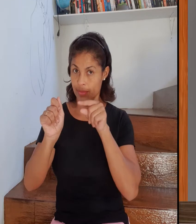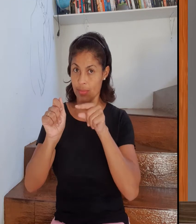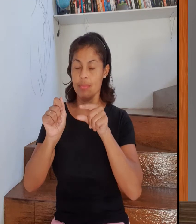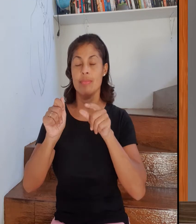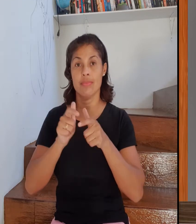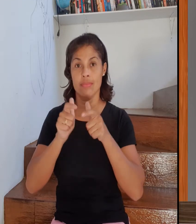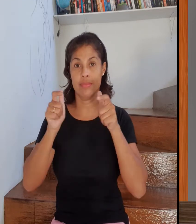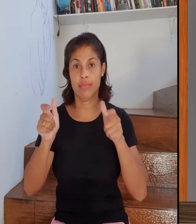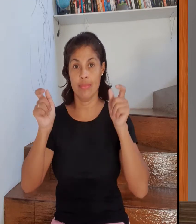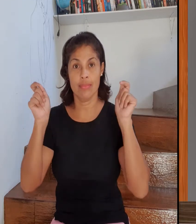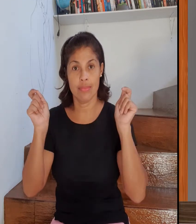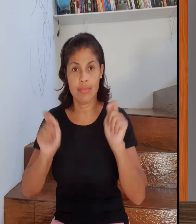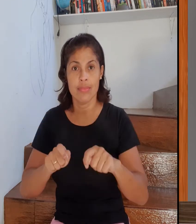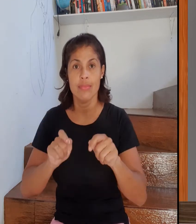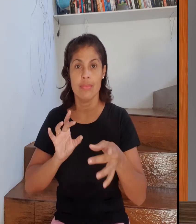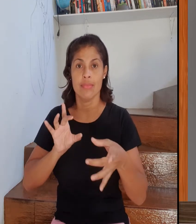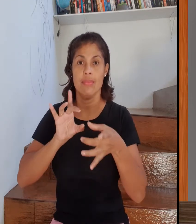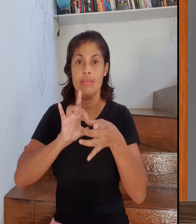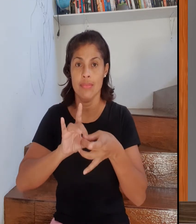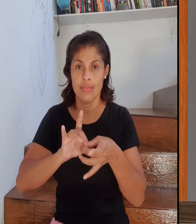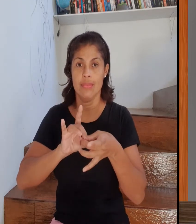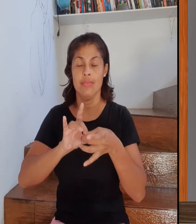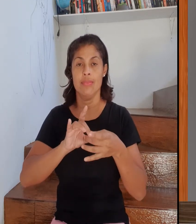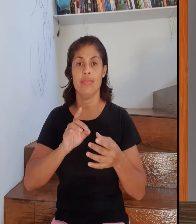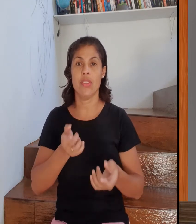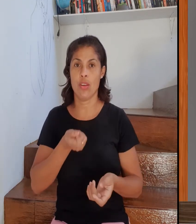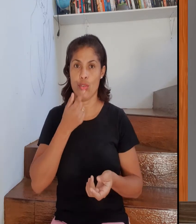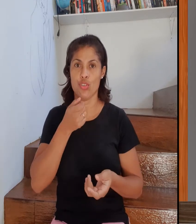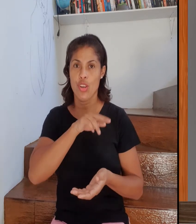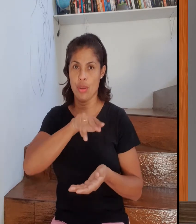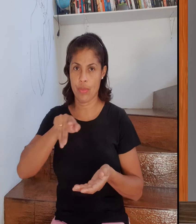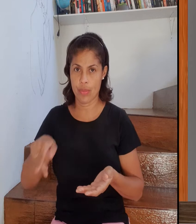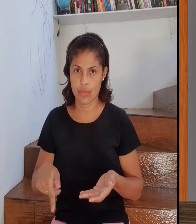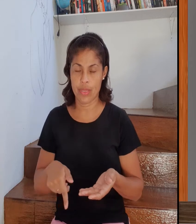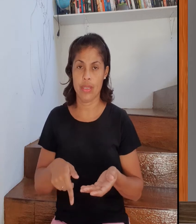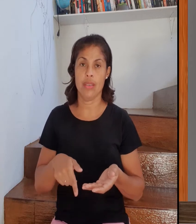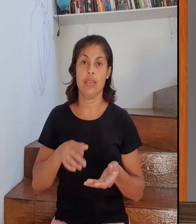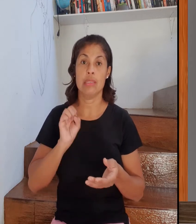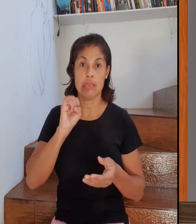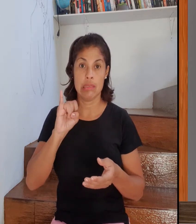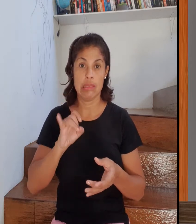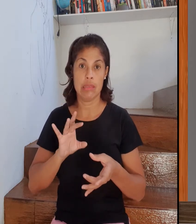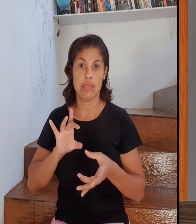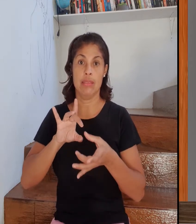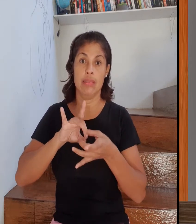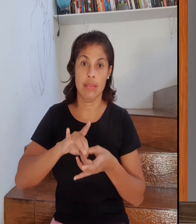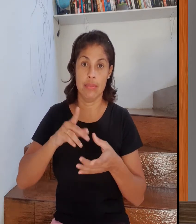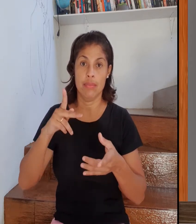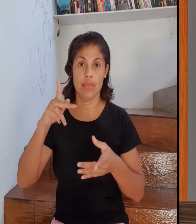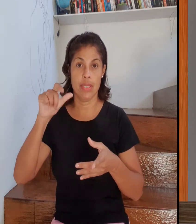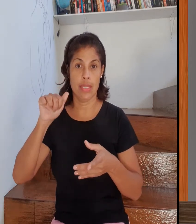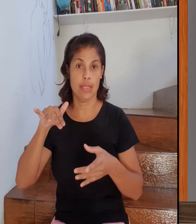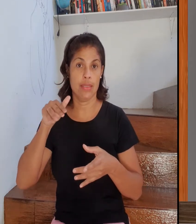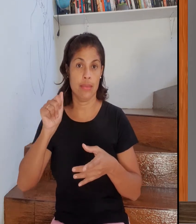a que tem maior capacidade de se ligar aos fármacos. Enquanto estiver ligado às proteínas